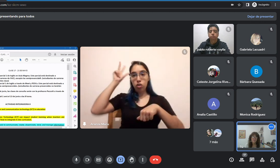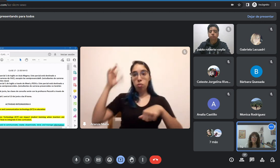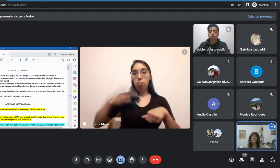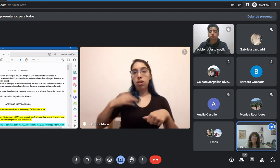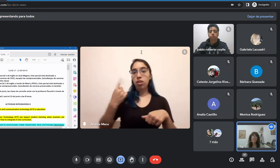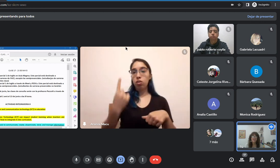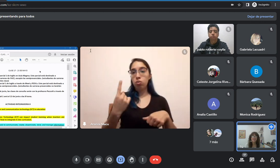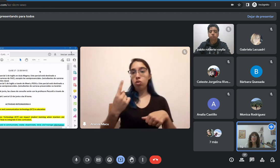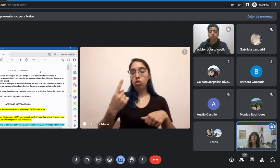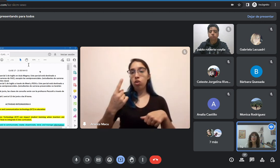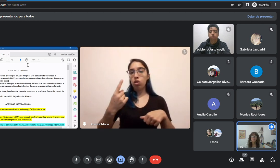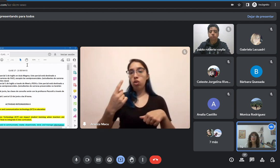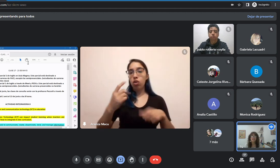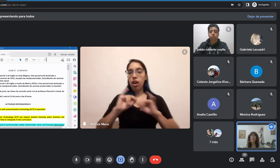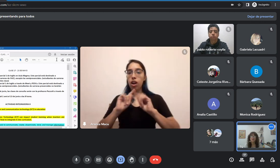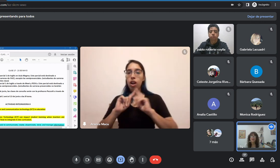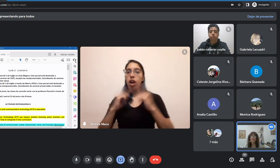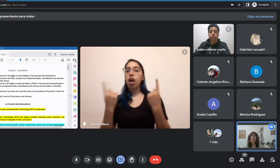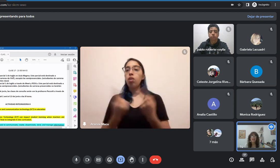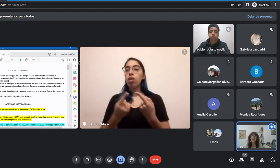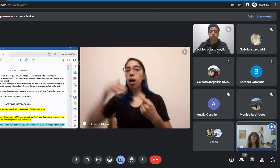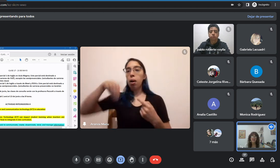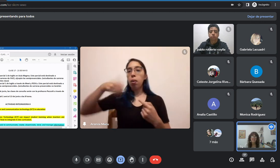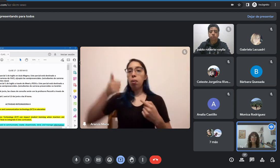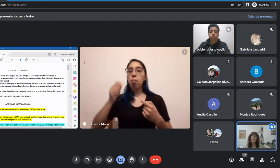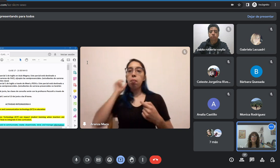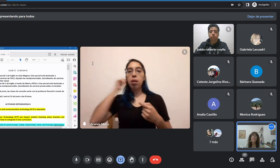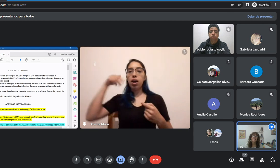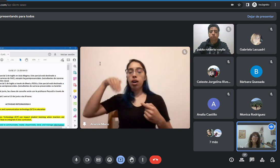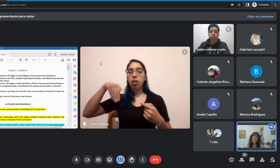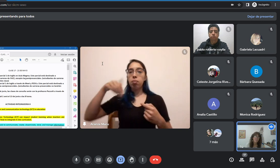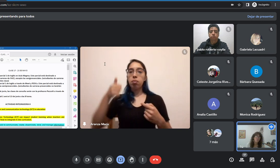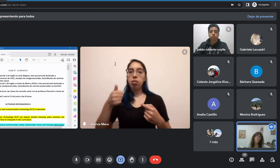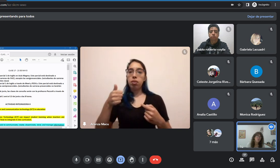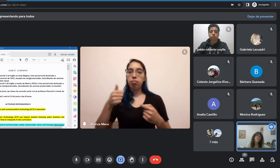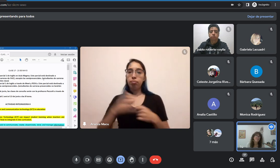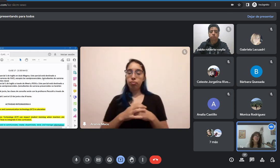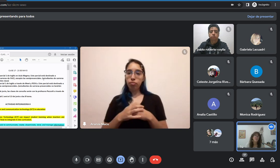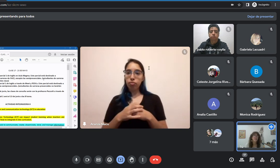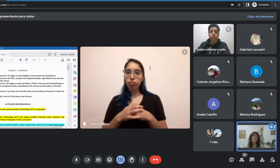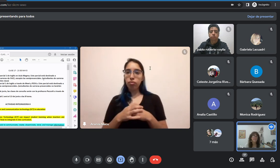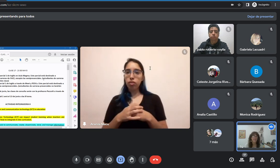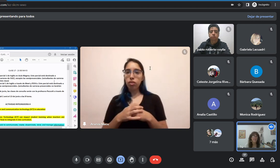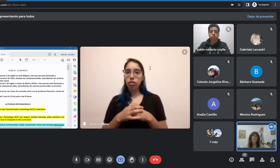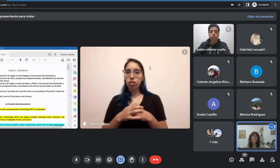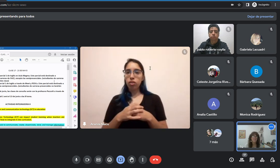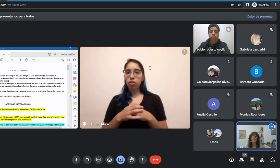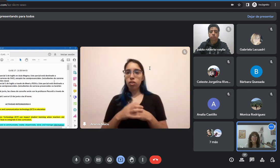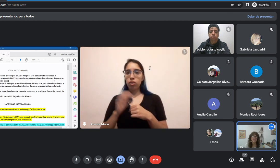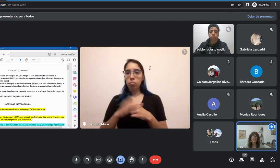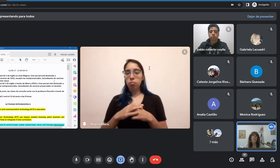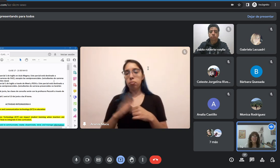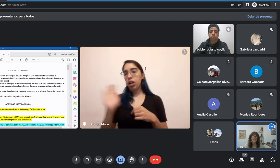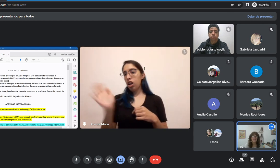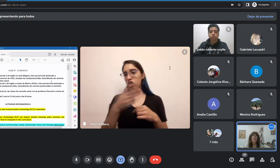¿sí? Está destinado a estudiantes de todas las carreras de fase, exceptos las semipresenciales,